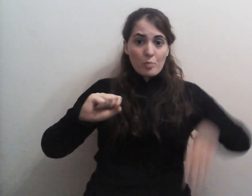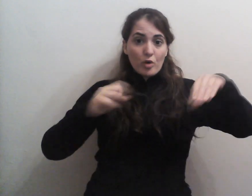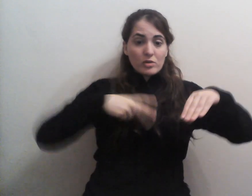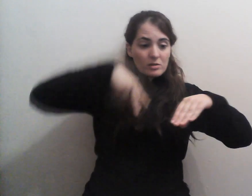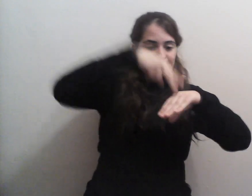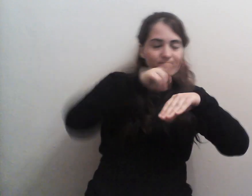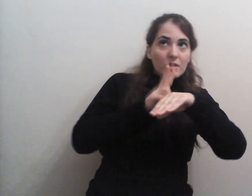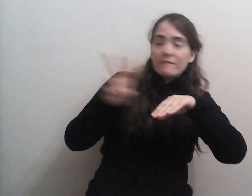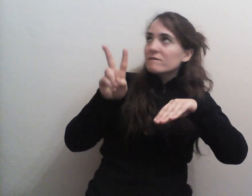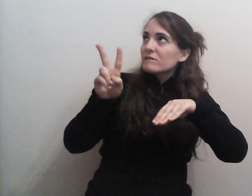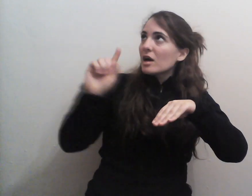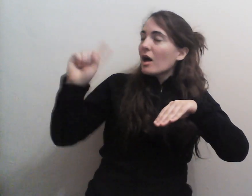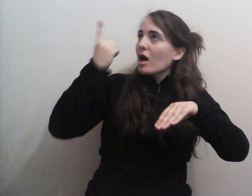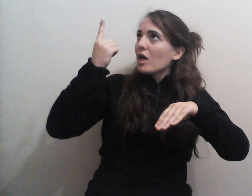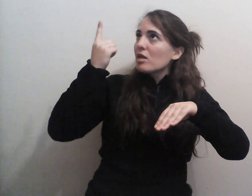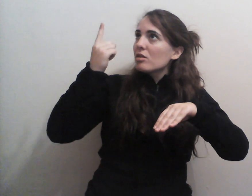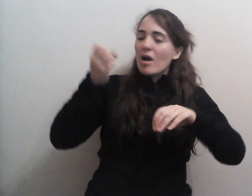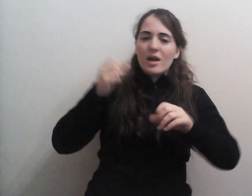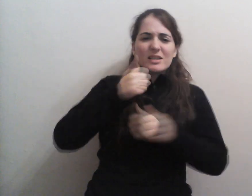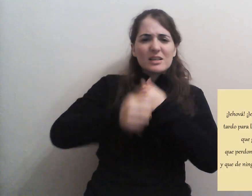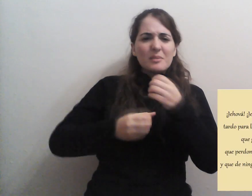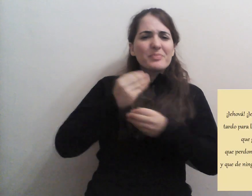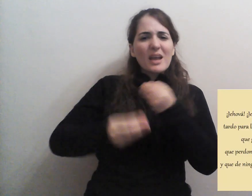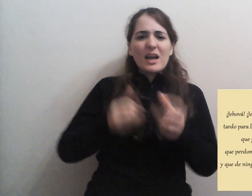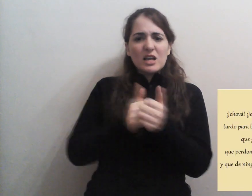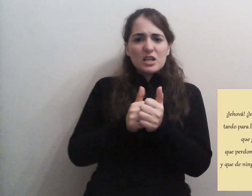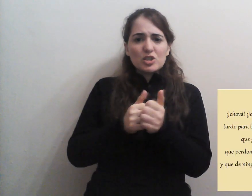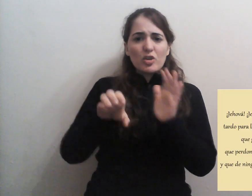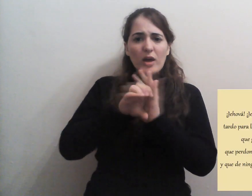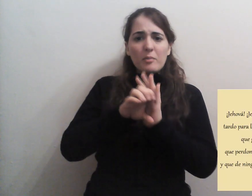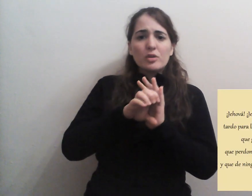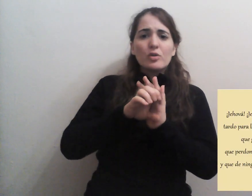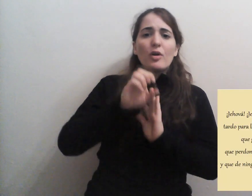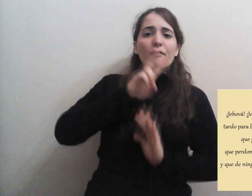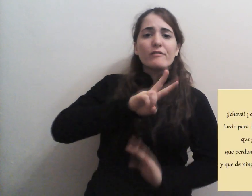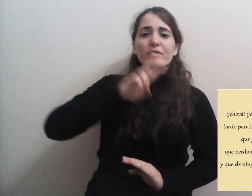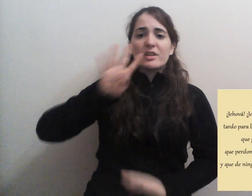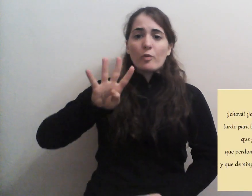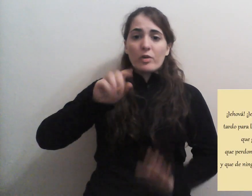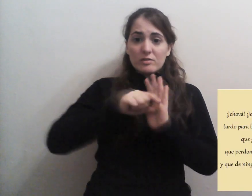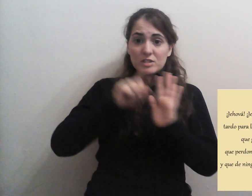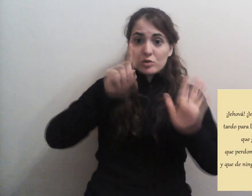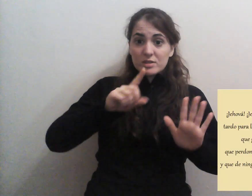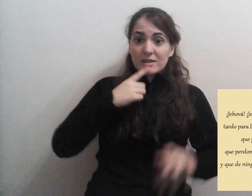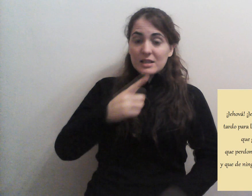Éxodo 34, versículo 6. El Señor, fuerte, misericordioso,